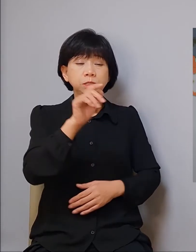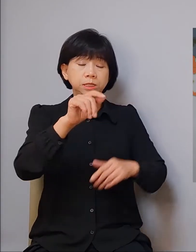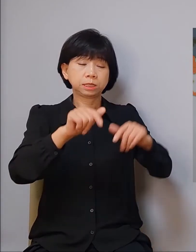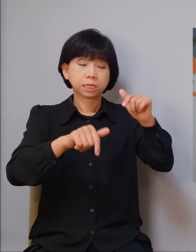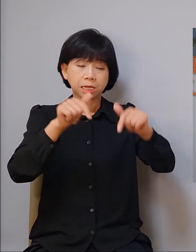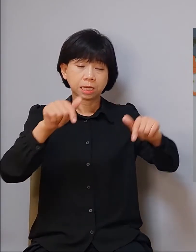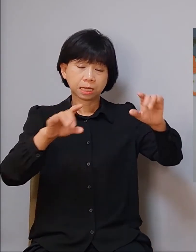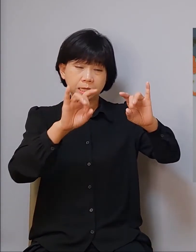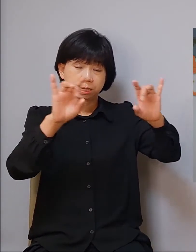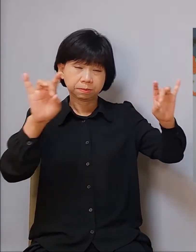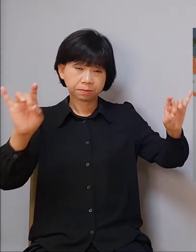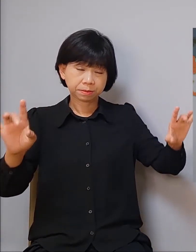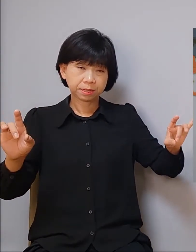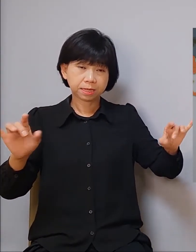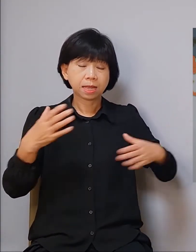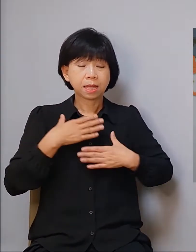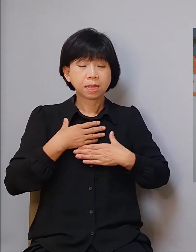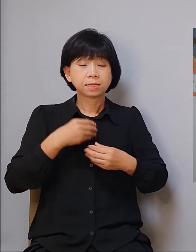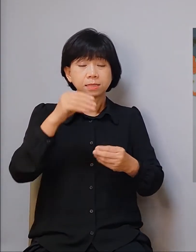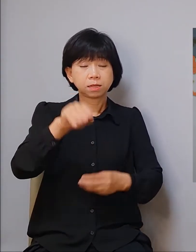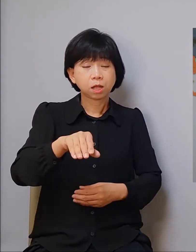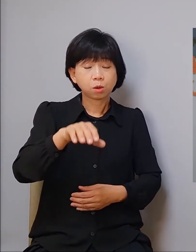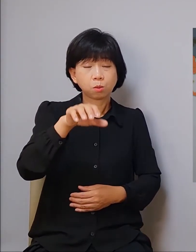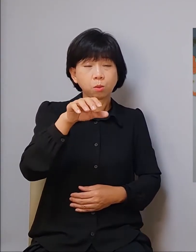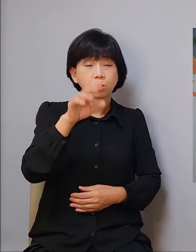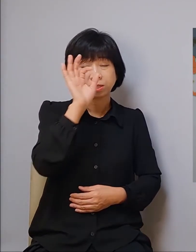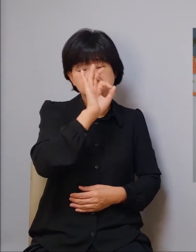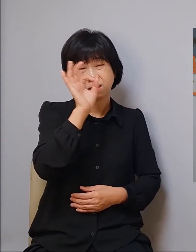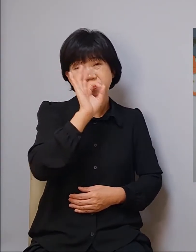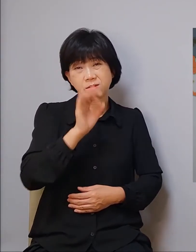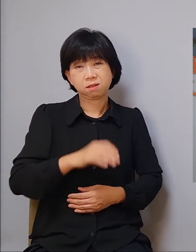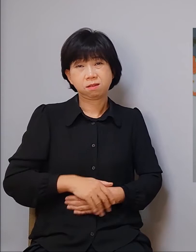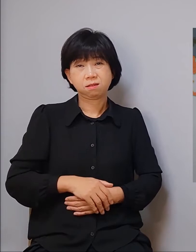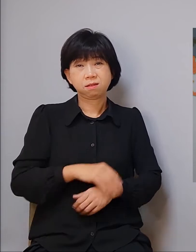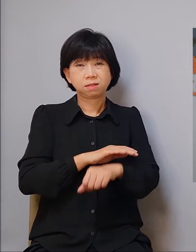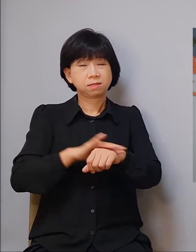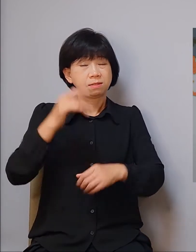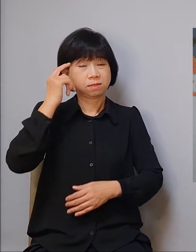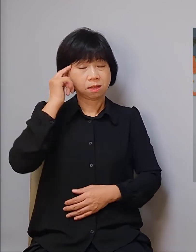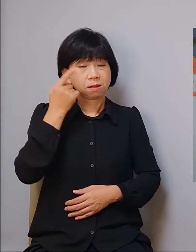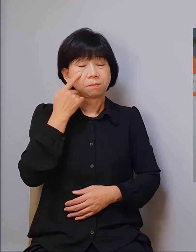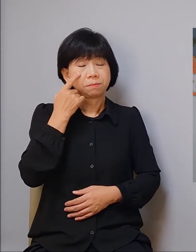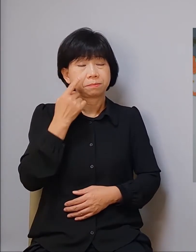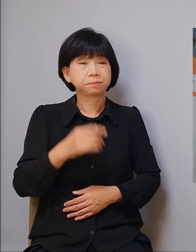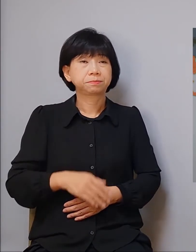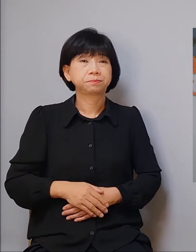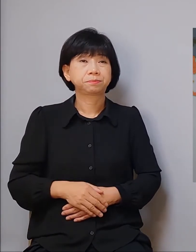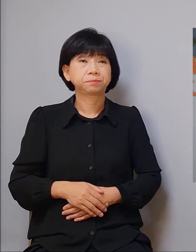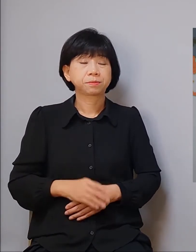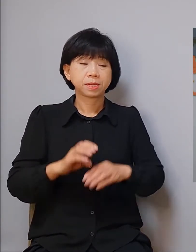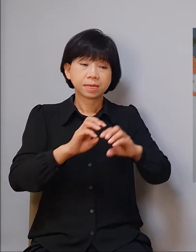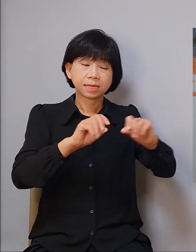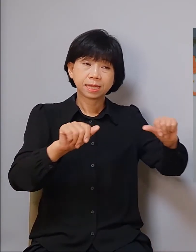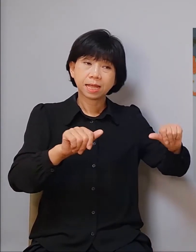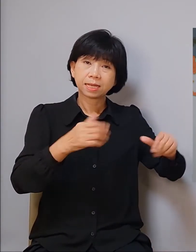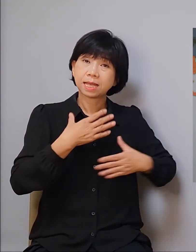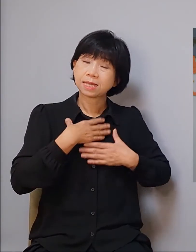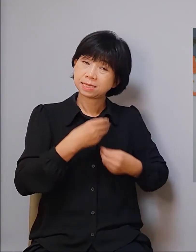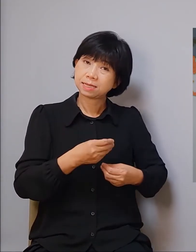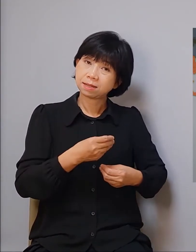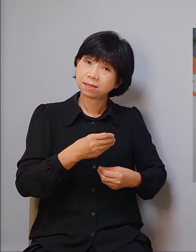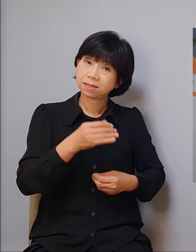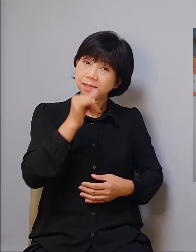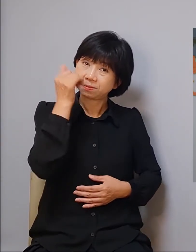가장 안전한 곳을 찾고 있습니다. 여러분 잘 생각해 보세요. 이 땅일까요?